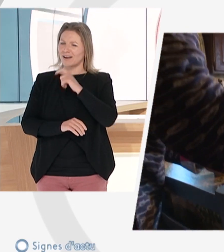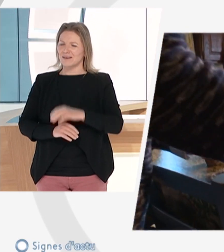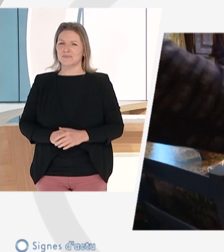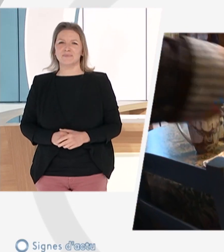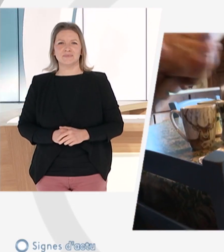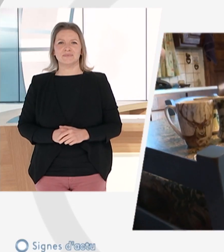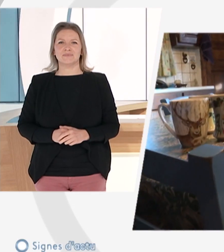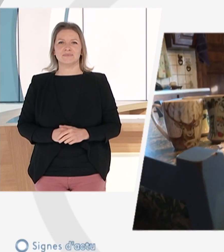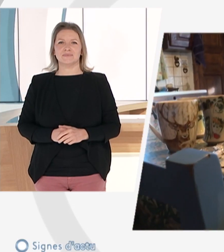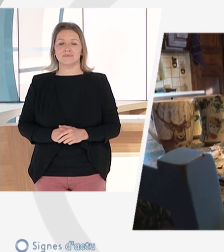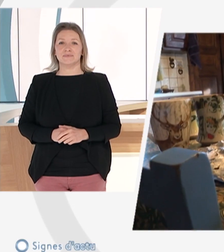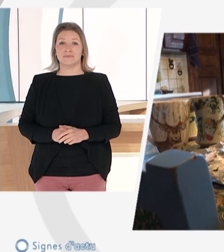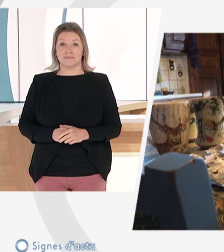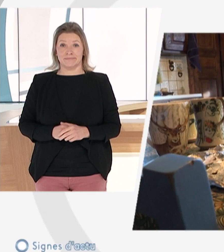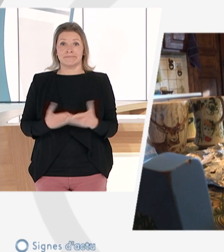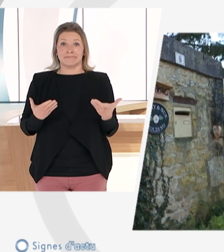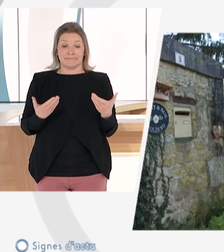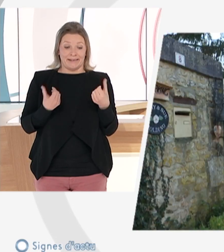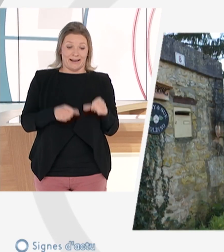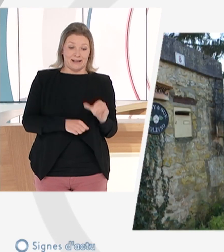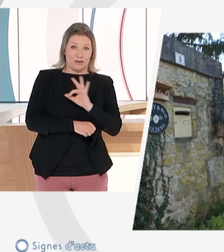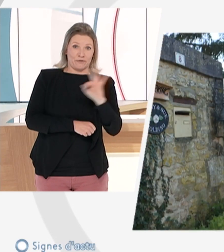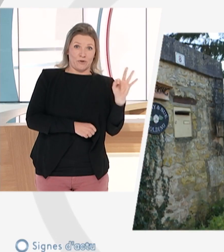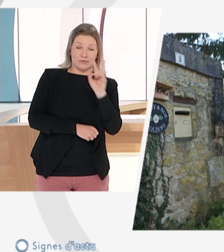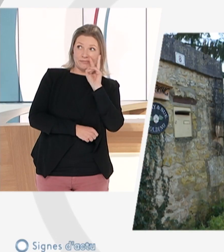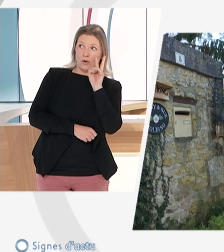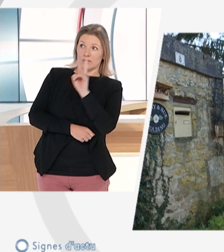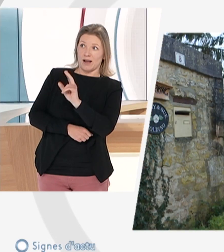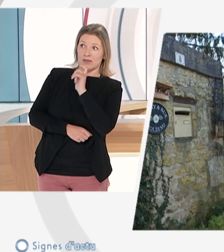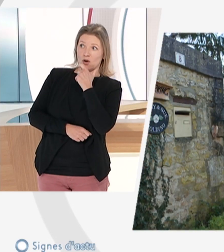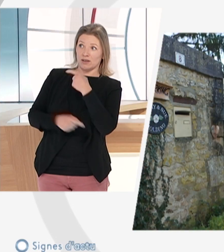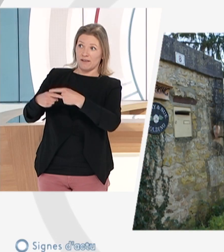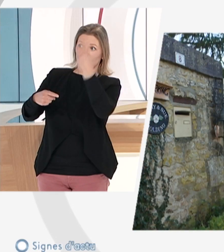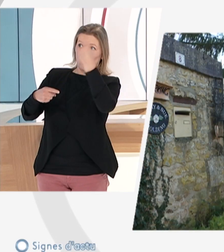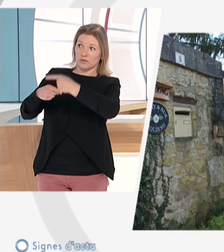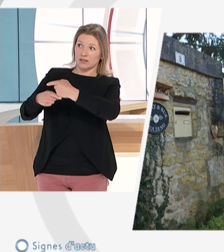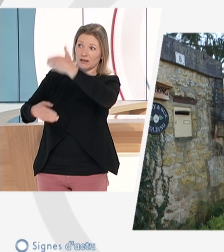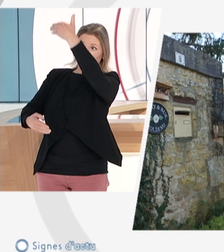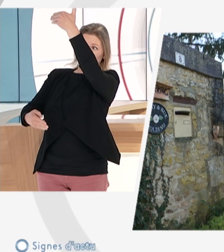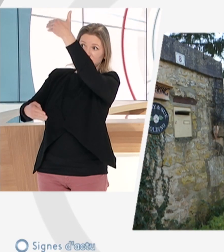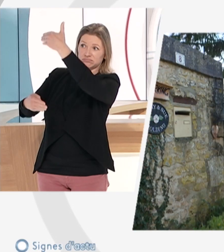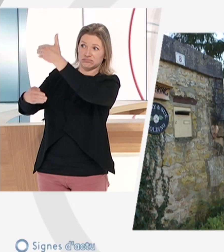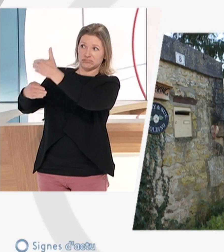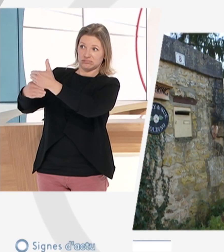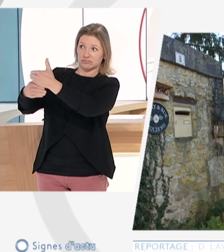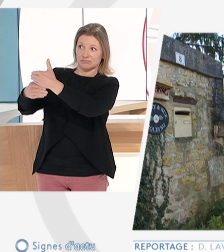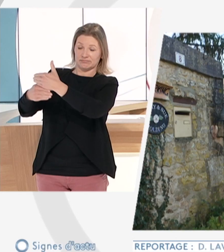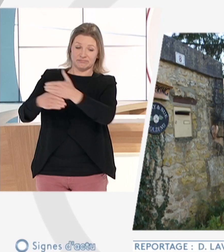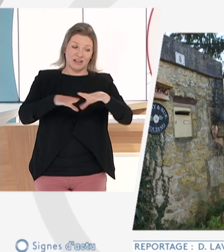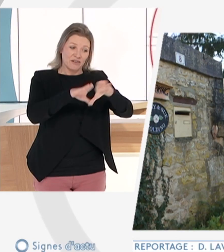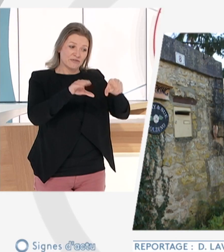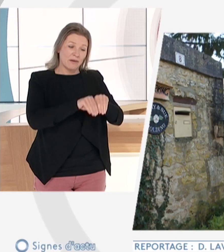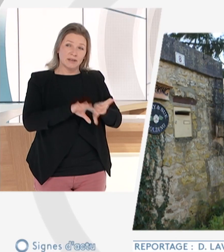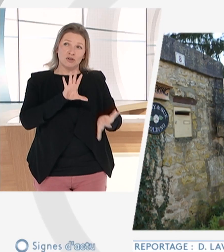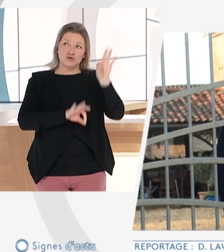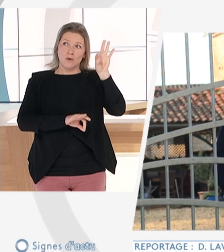Christmas cake. C'est donc du côté français que la famille Holding verra les frontières se refermer. Elle a fait le choix de ne